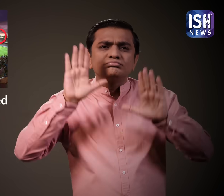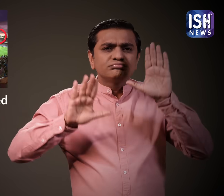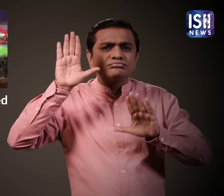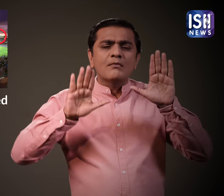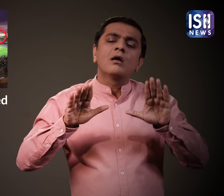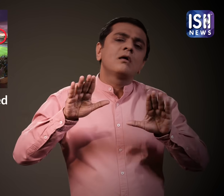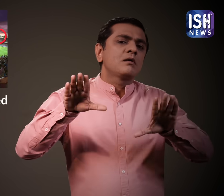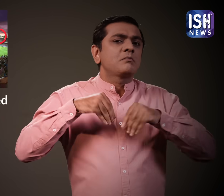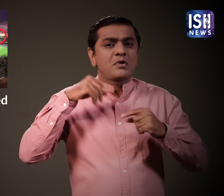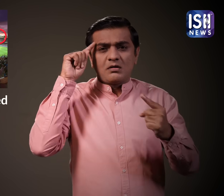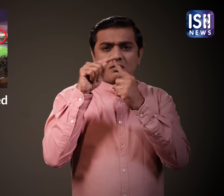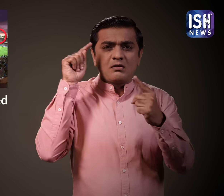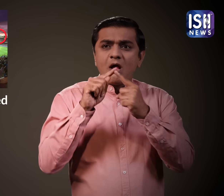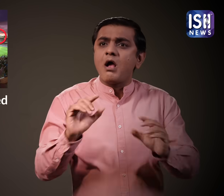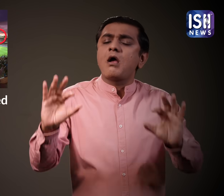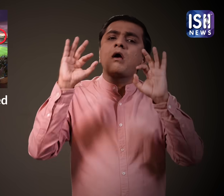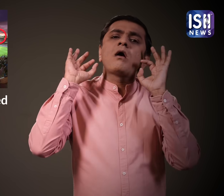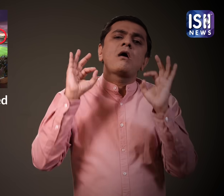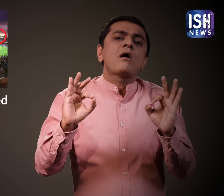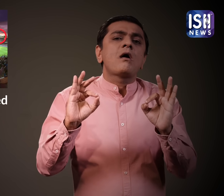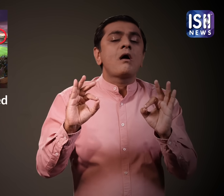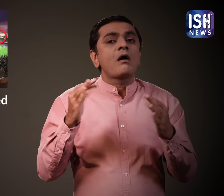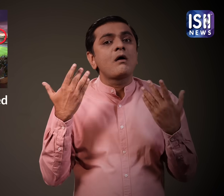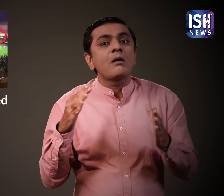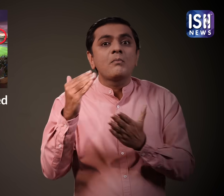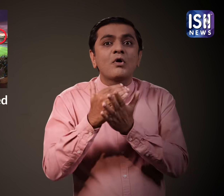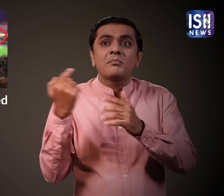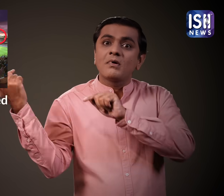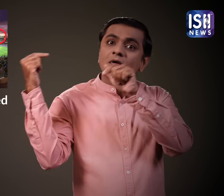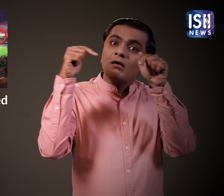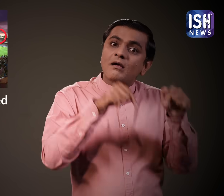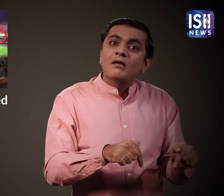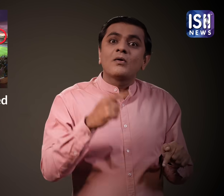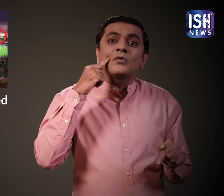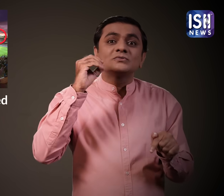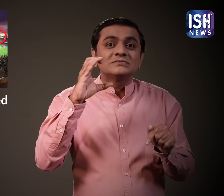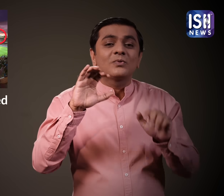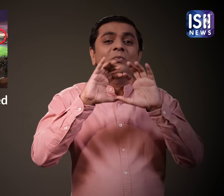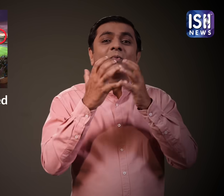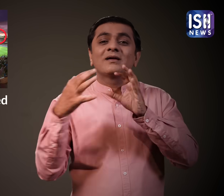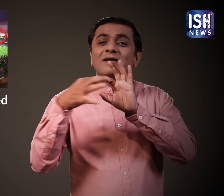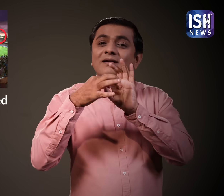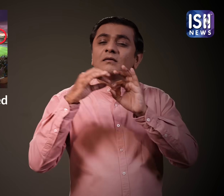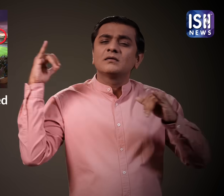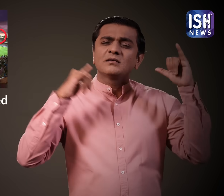बोली को अन्य सदस्यक ने स्वीकार कर लिया 15 से 17 अक्टूबर 2023 तक